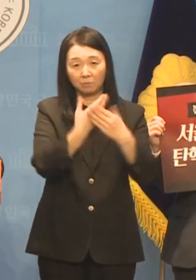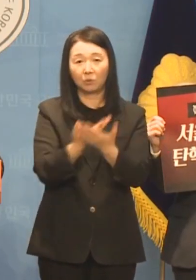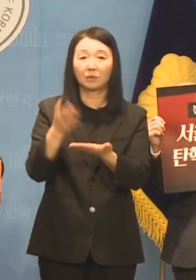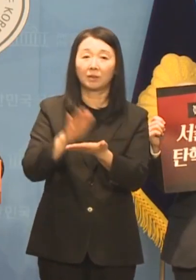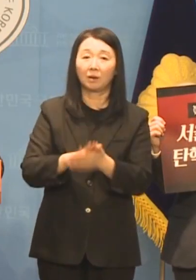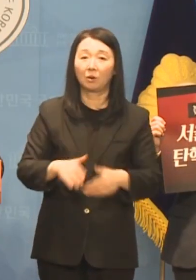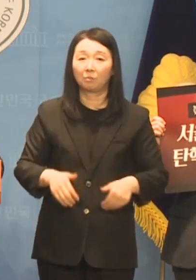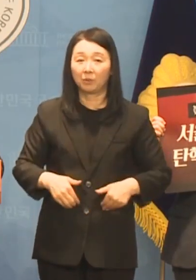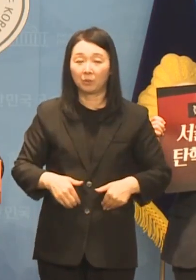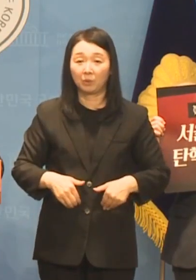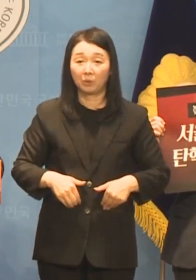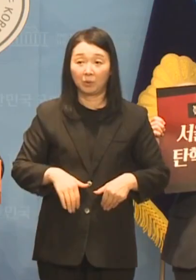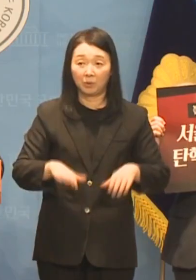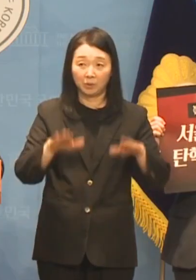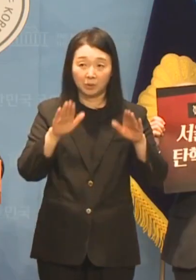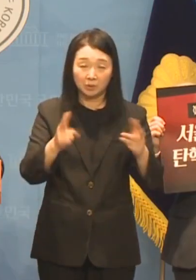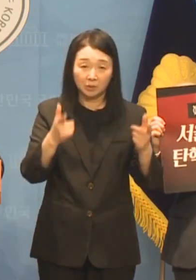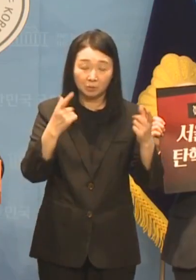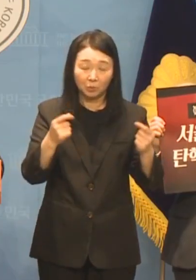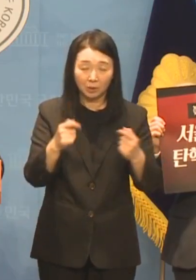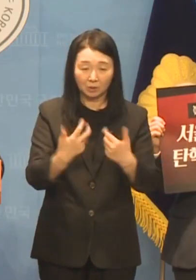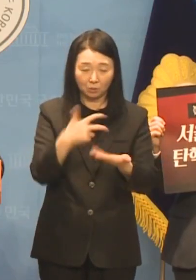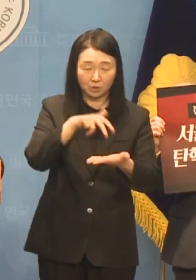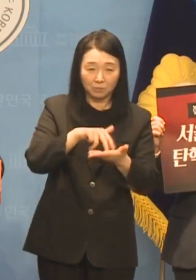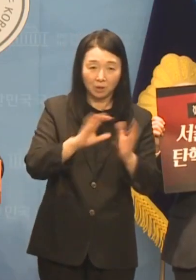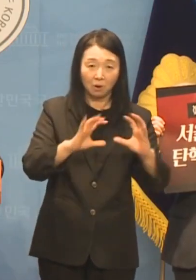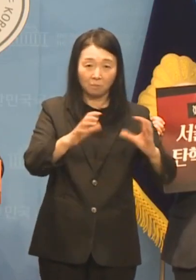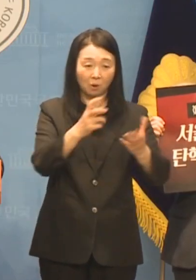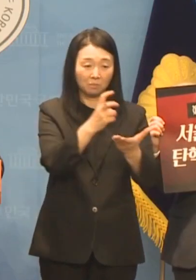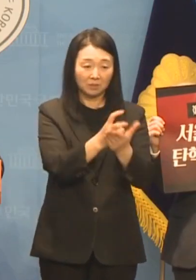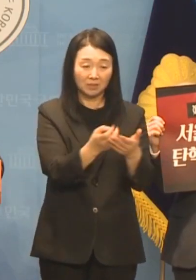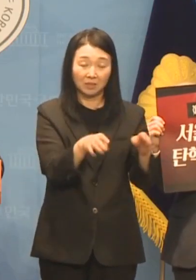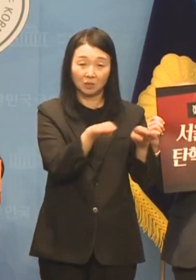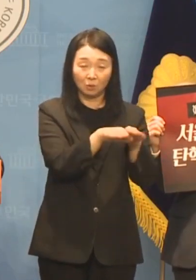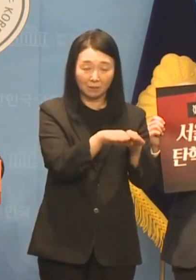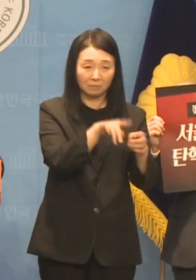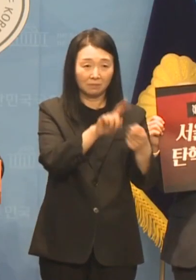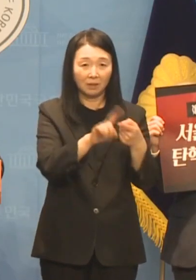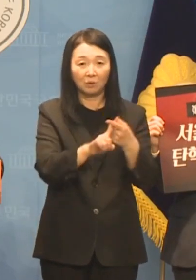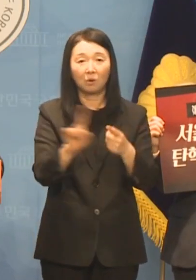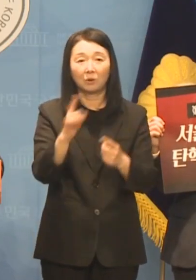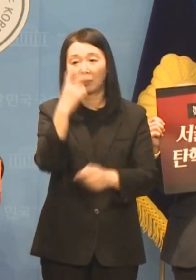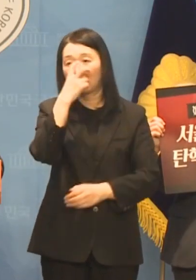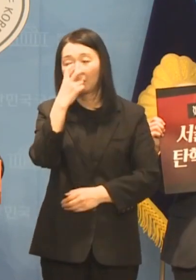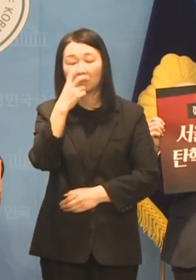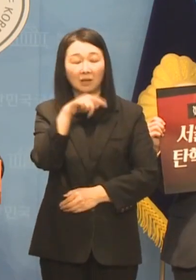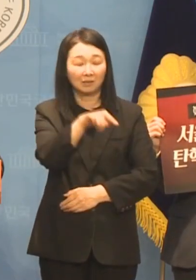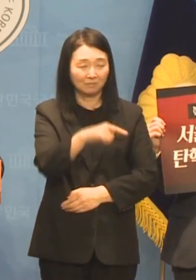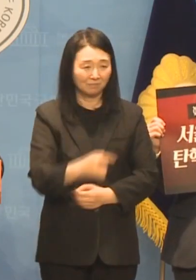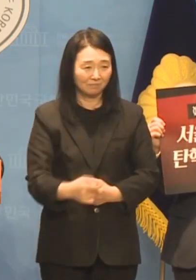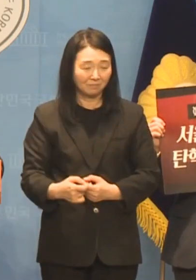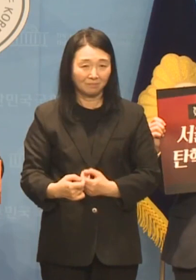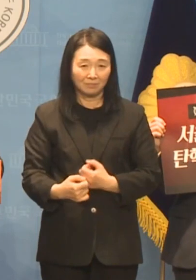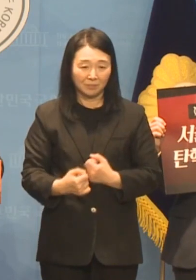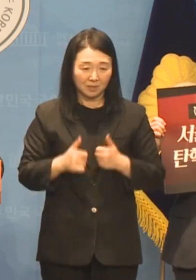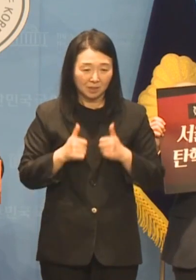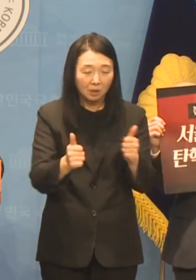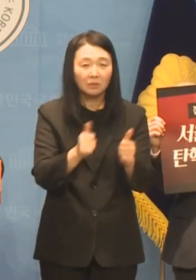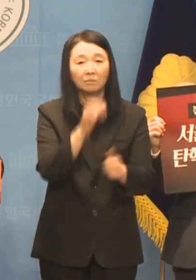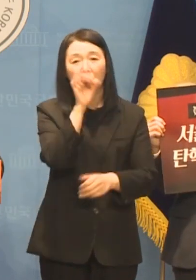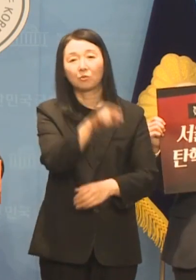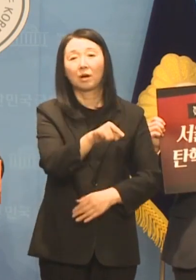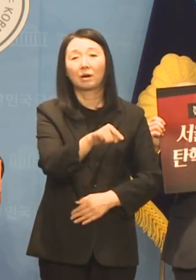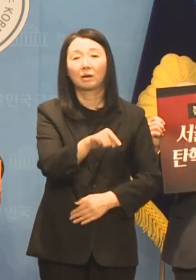합니다. 지금과 같은 독립적인 헌법기관 지위로는 절대 어떠한 감사도 성실히 이행할 수